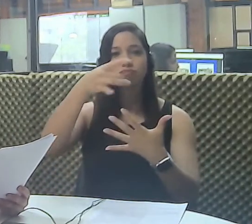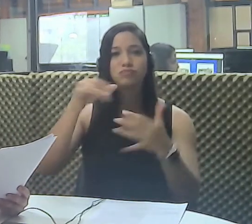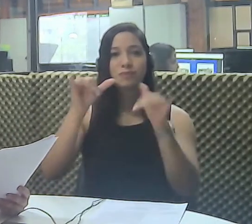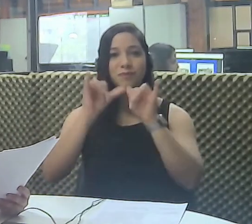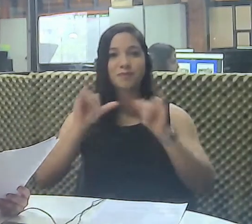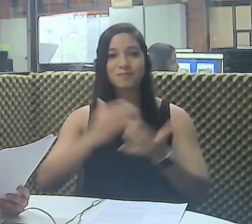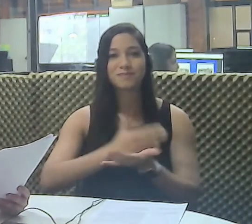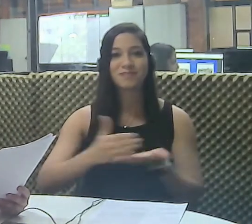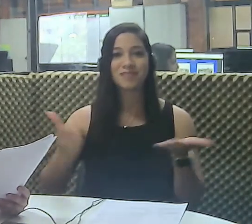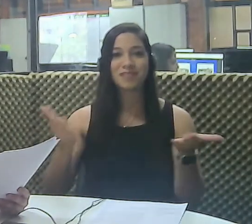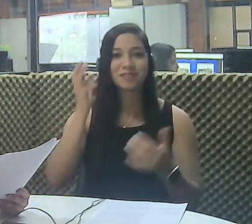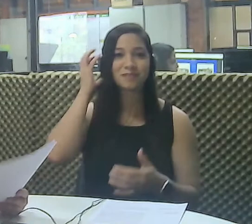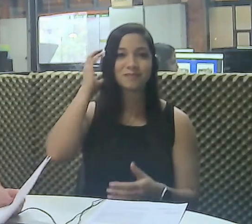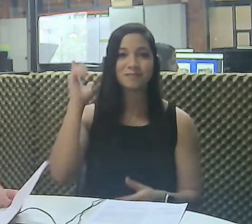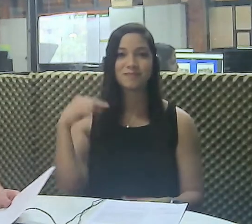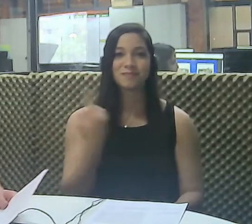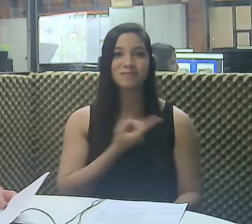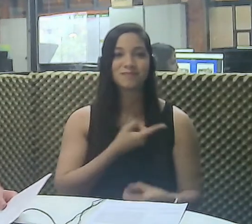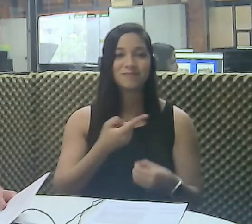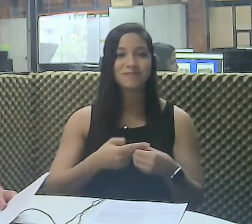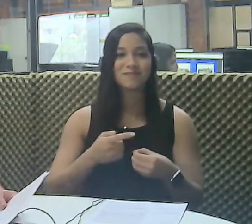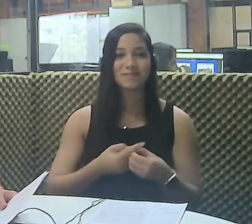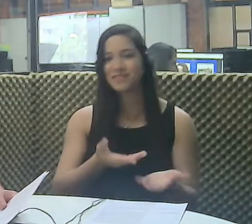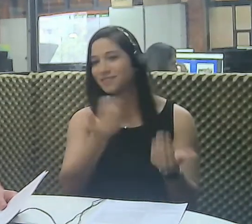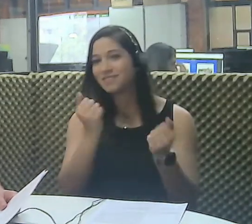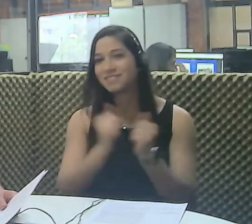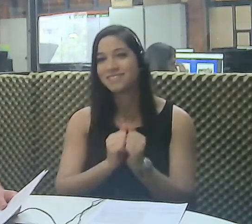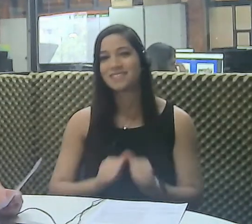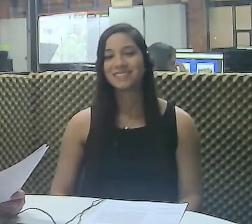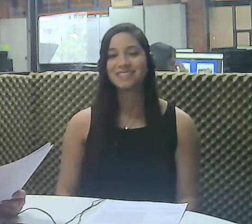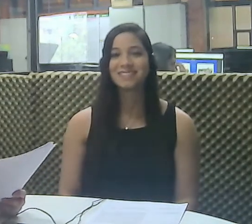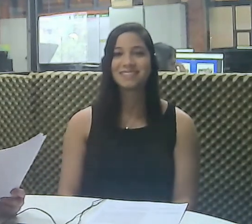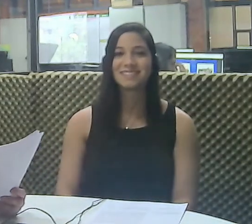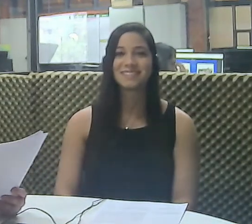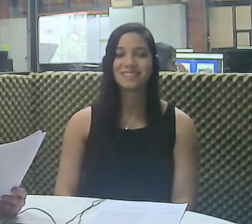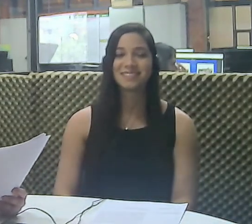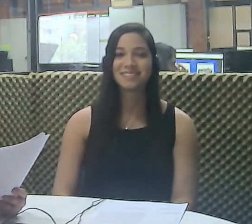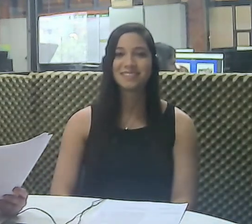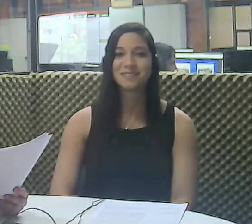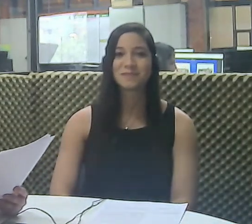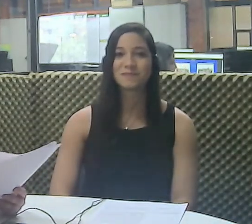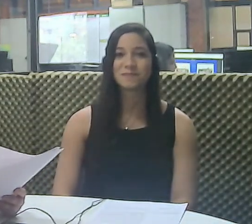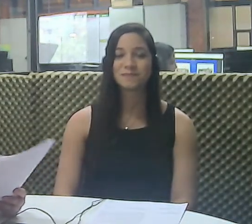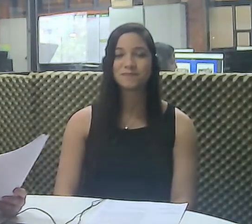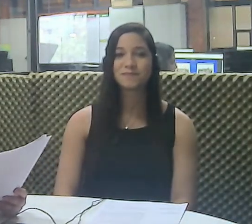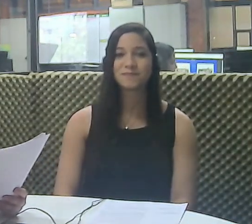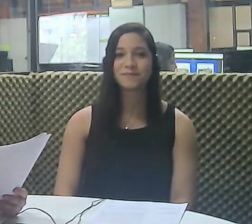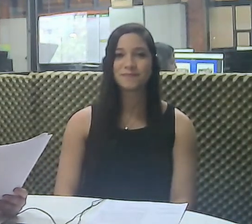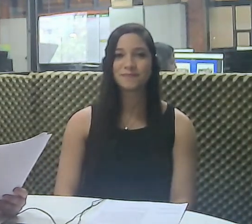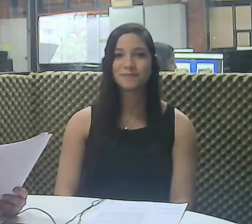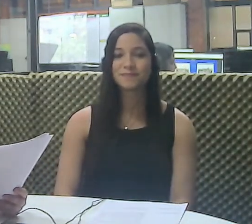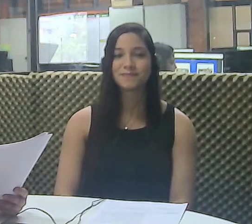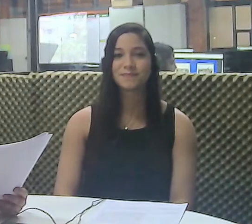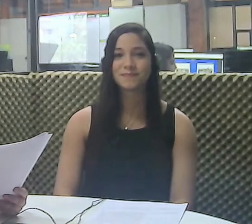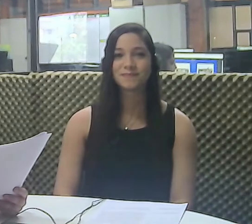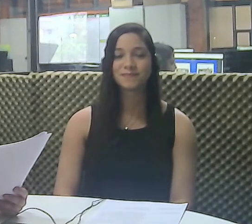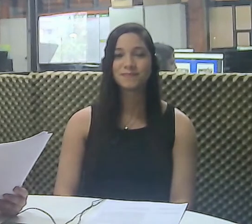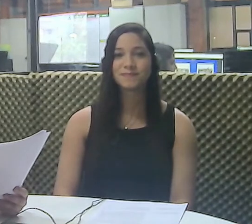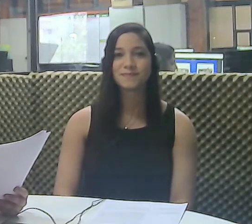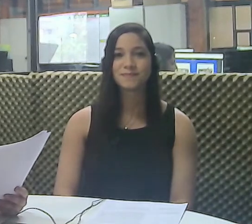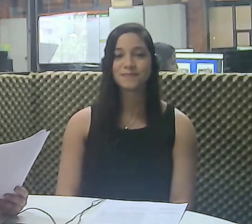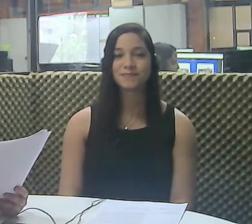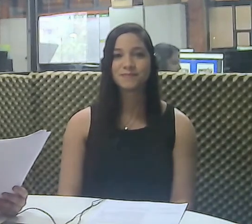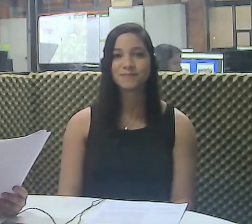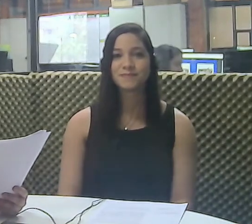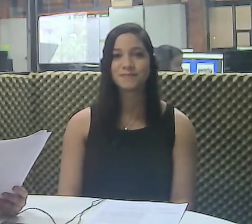notícias a partir de agora na Rádio nossa cidade vem com a gente o Jaguar para